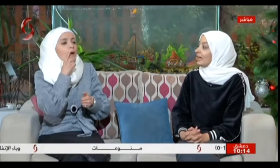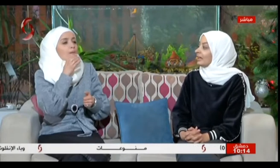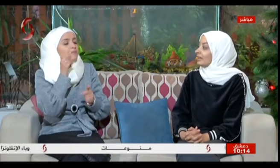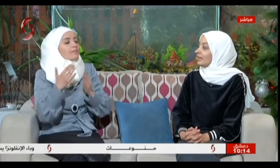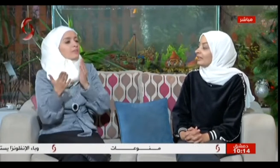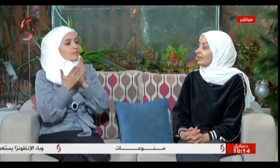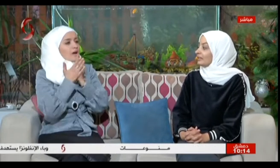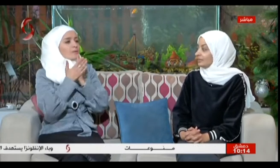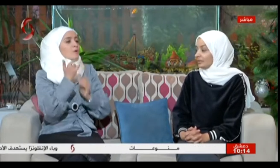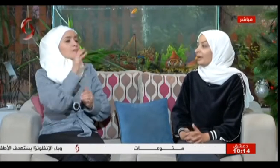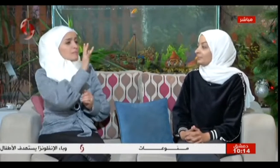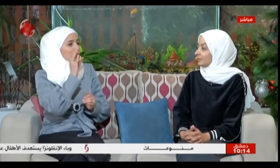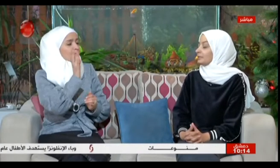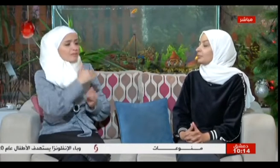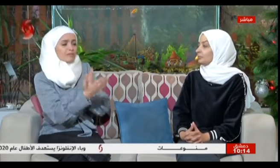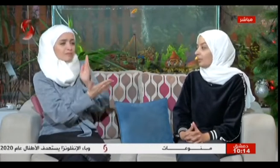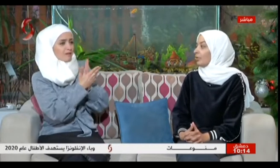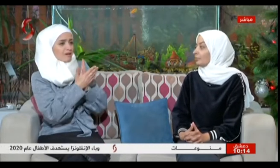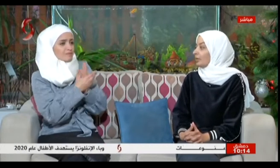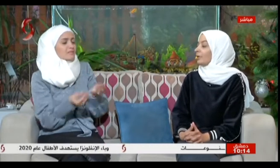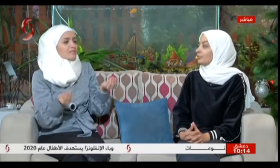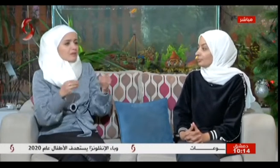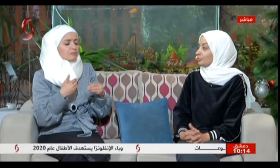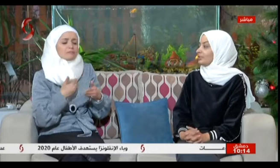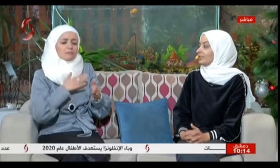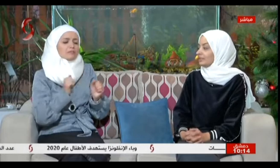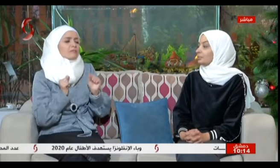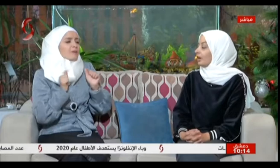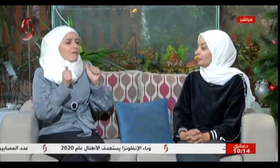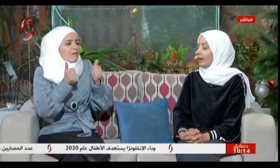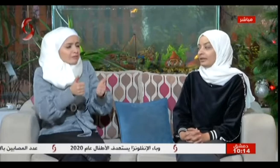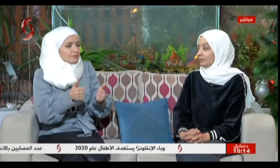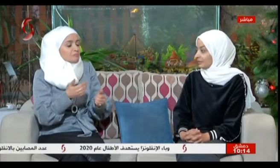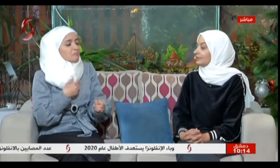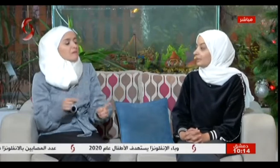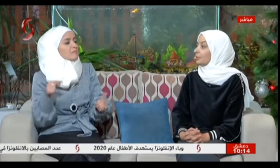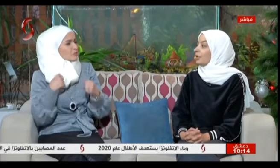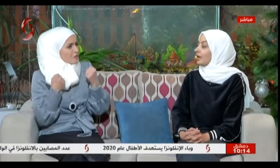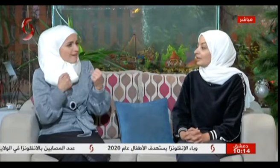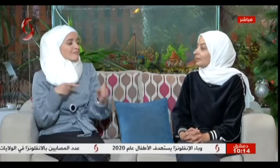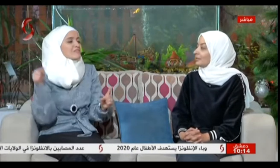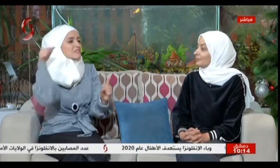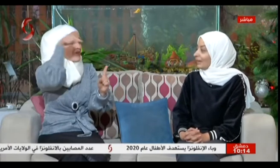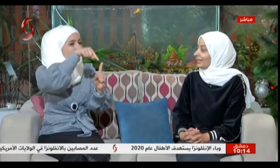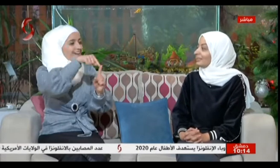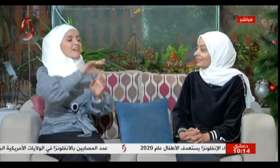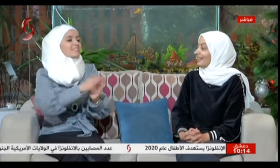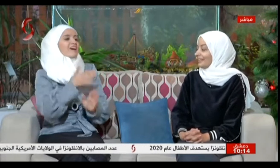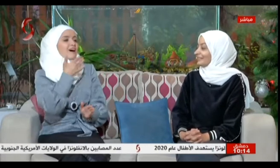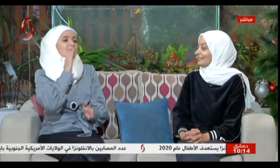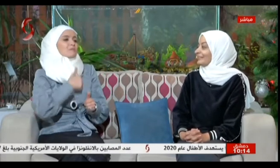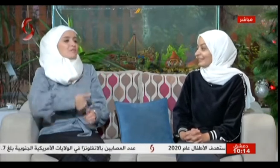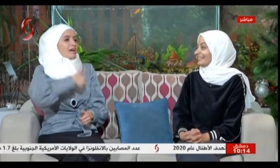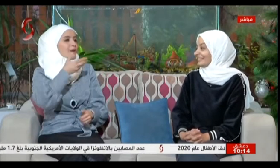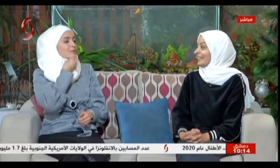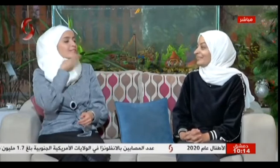كثير. طبعا برد بقول ماما وبابا وزوجي كثير وقفوا معي وكثير صبروا معي.